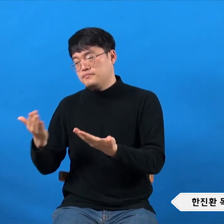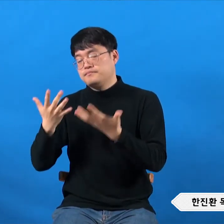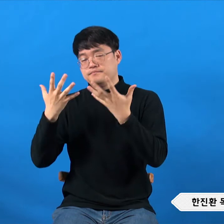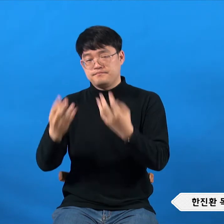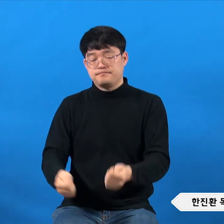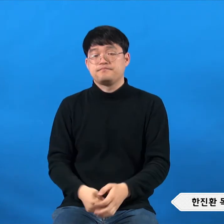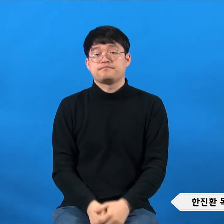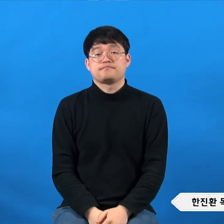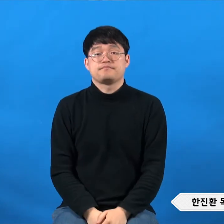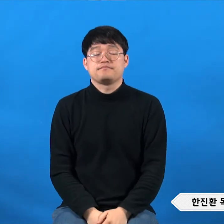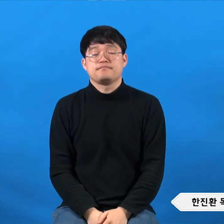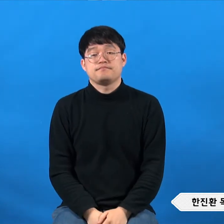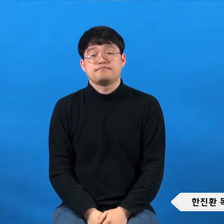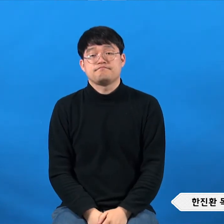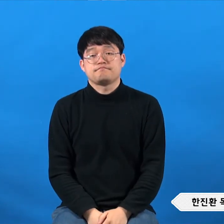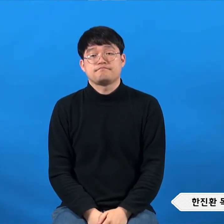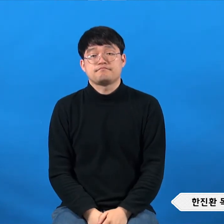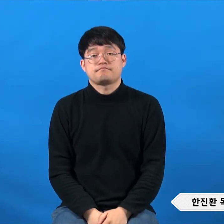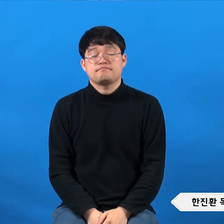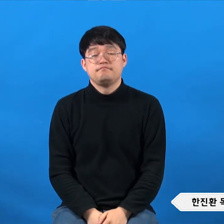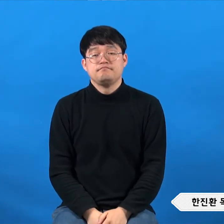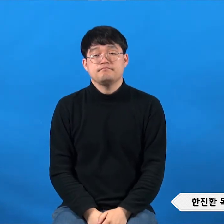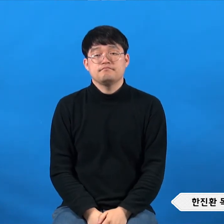더 많습니다.